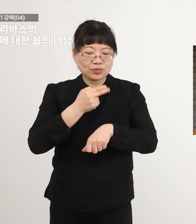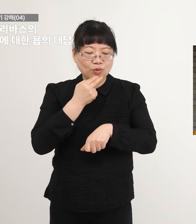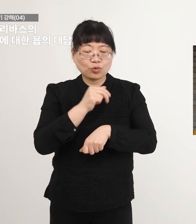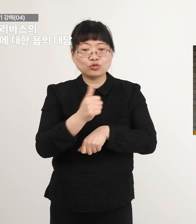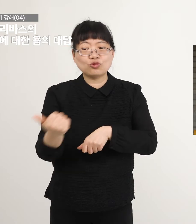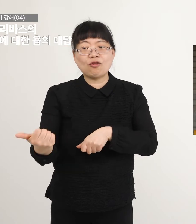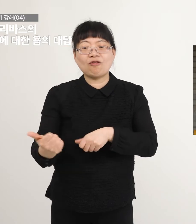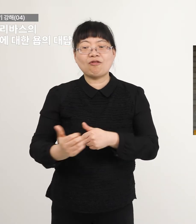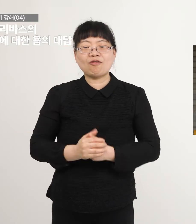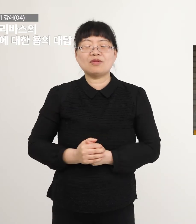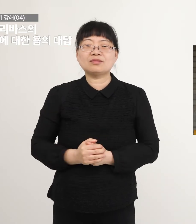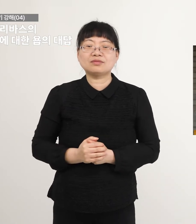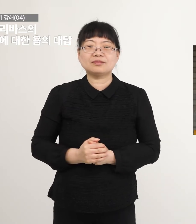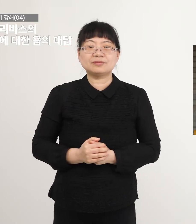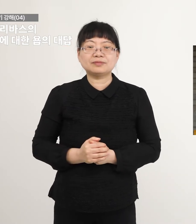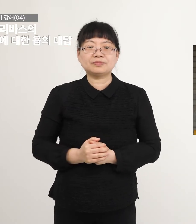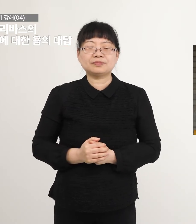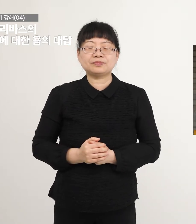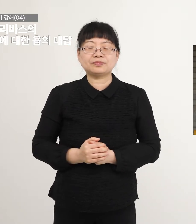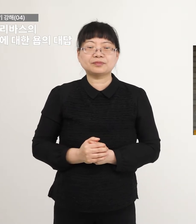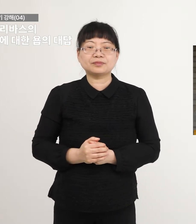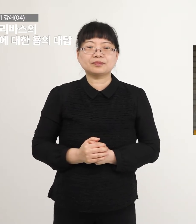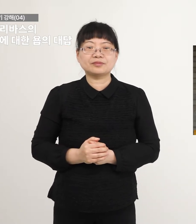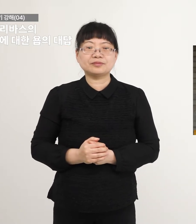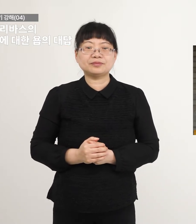네, 여러분, 이것은